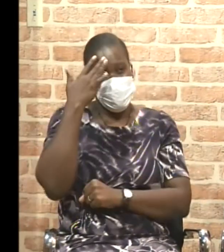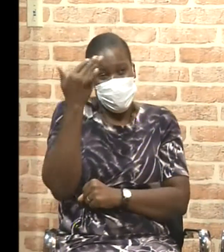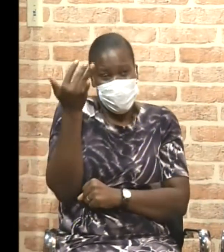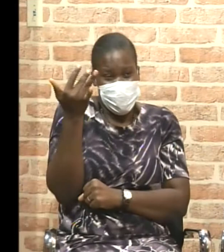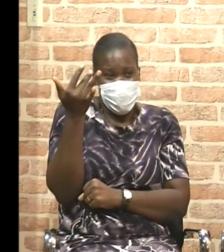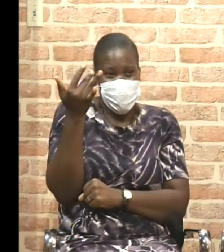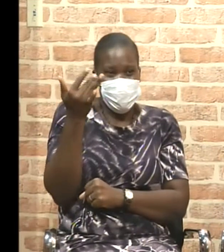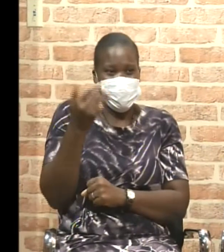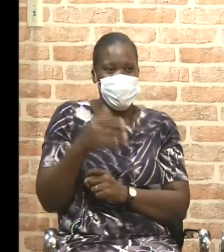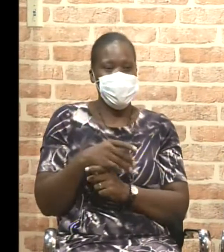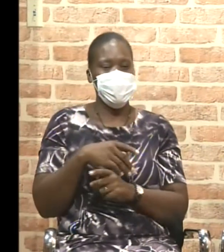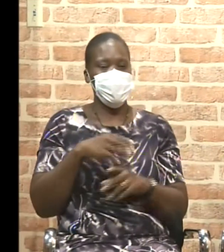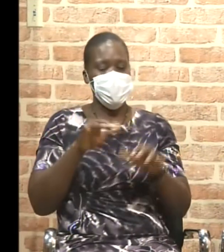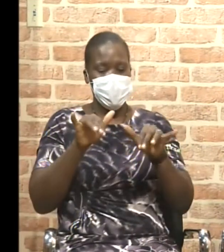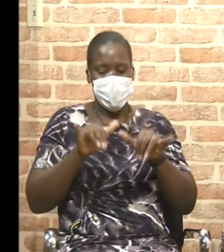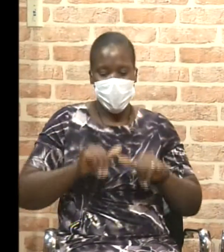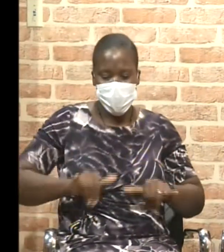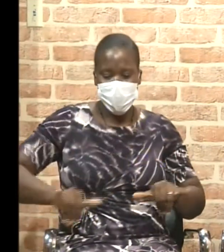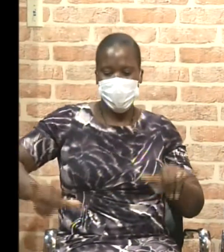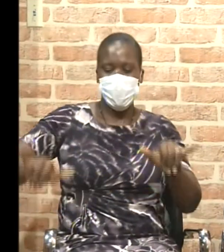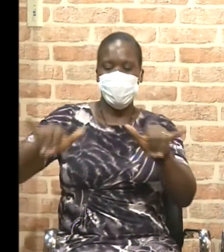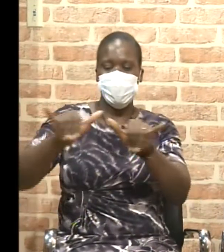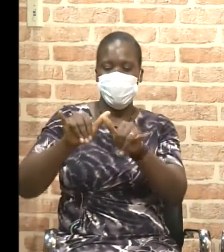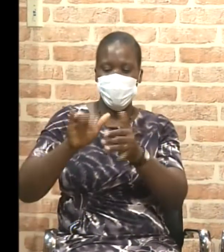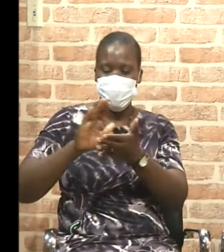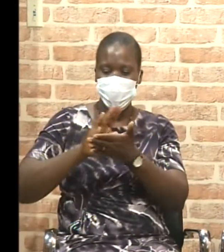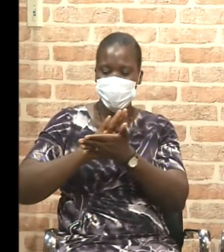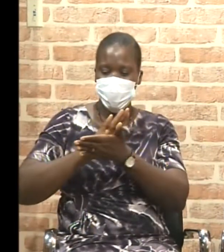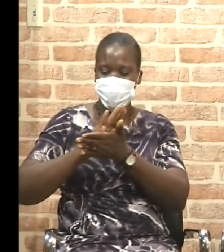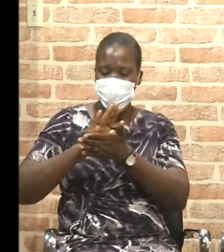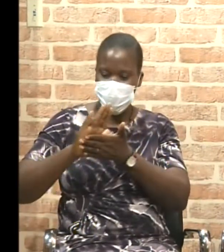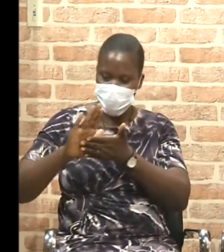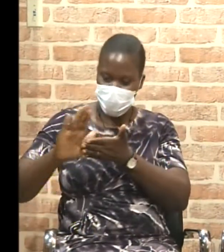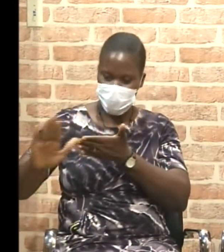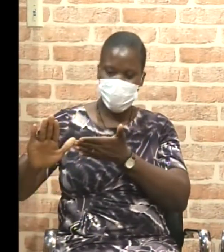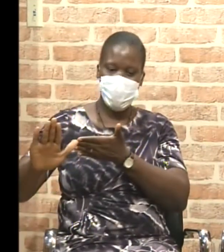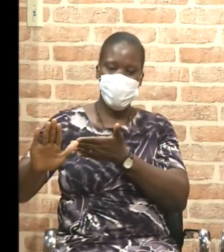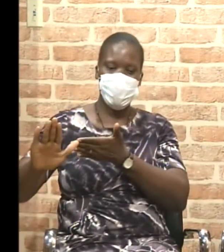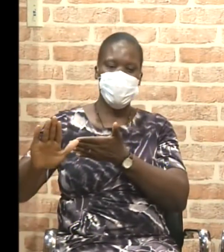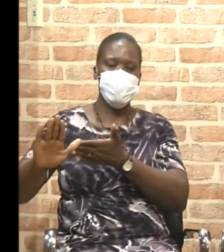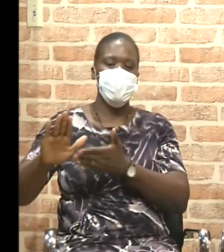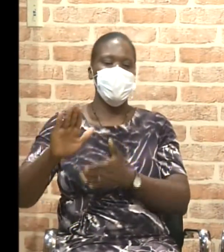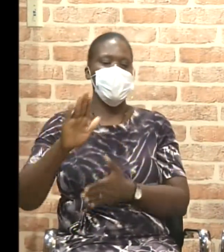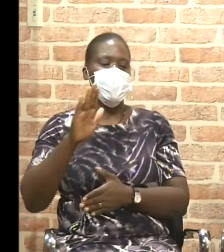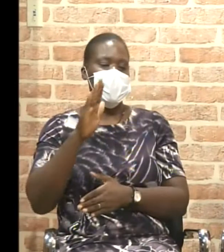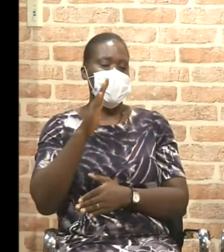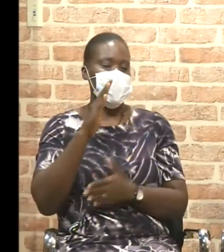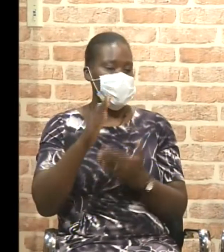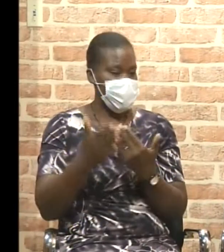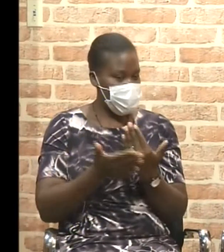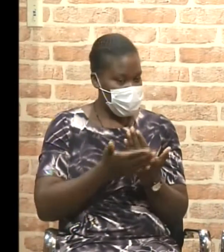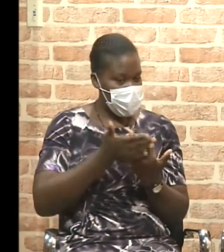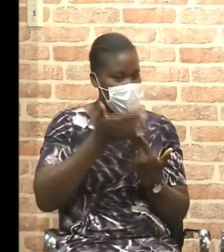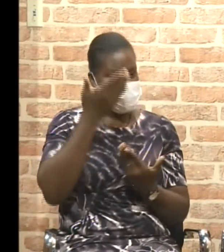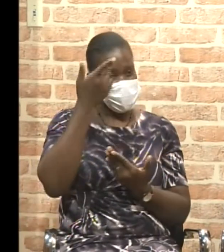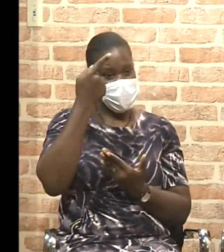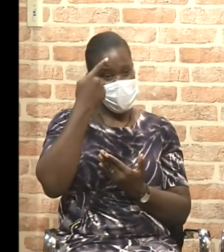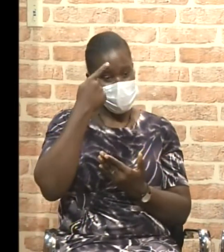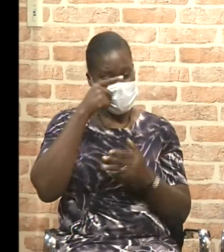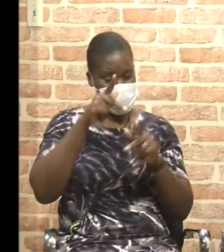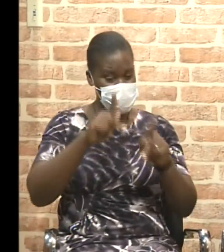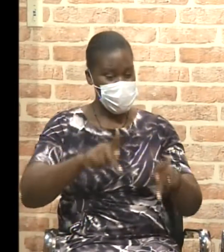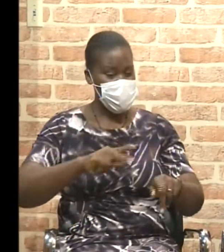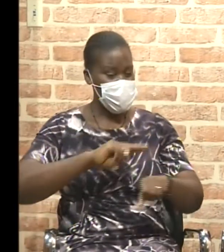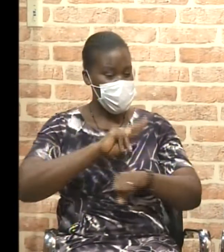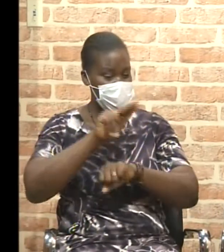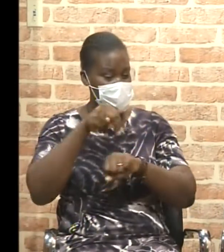que mesures d'hygiène, gestes barrières, yo simple pour, c'est facile. Donc,